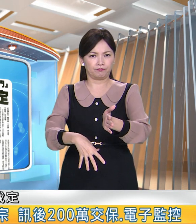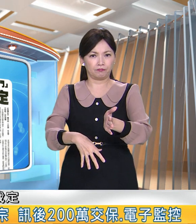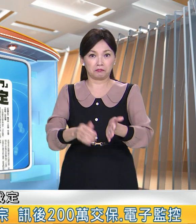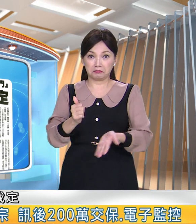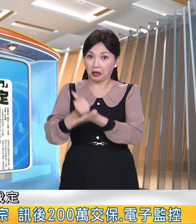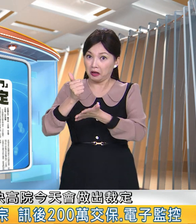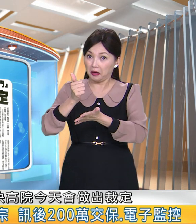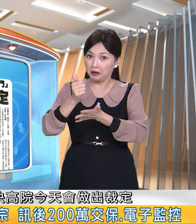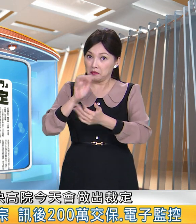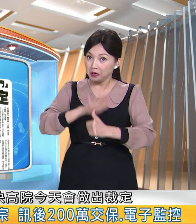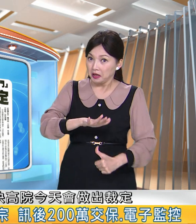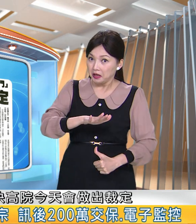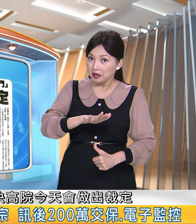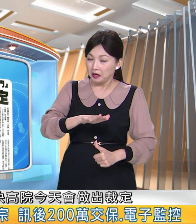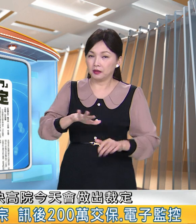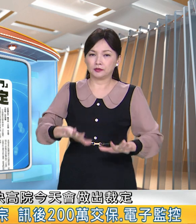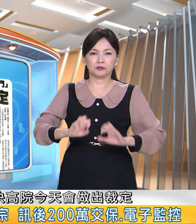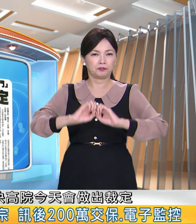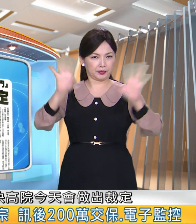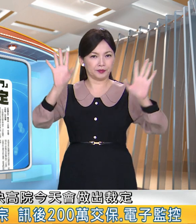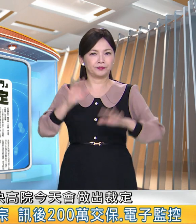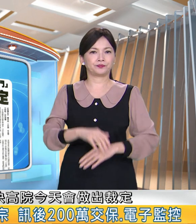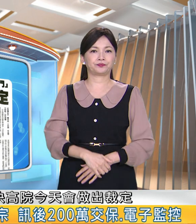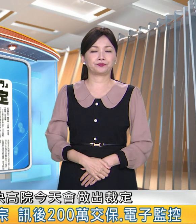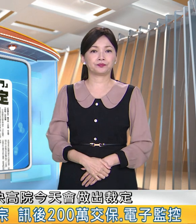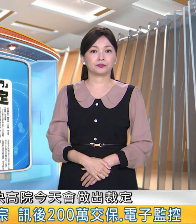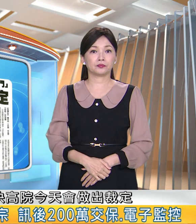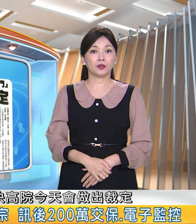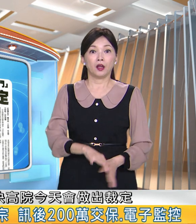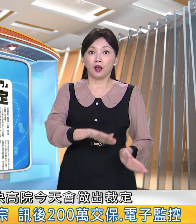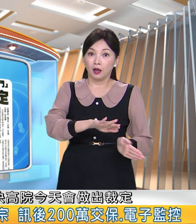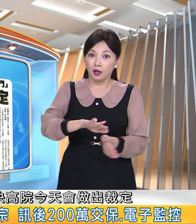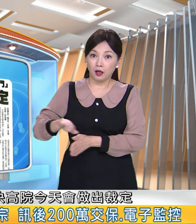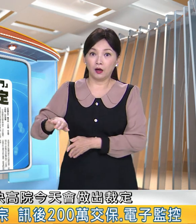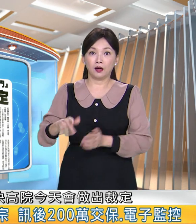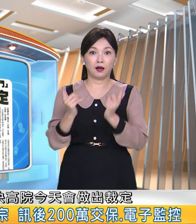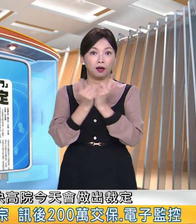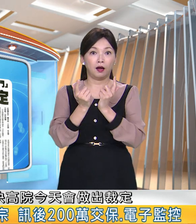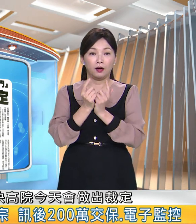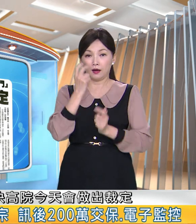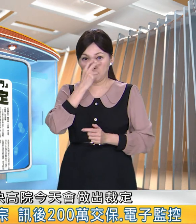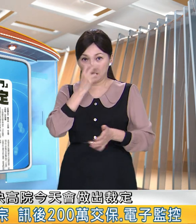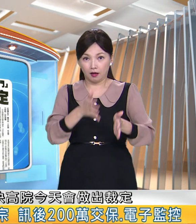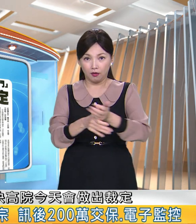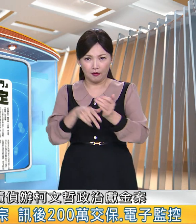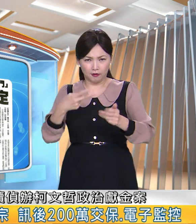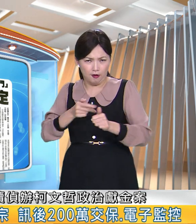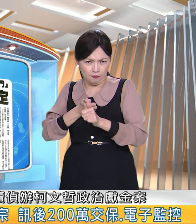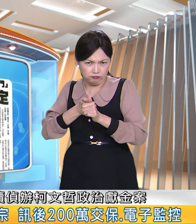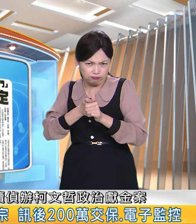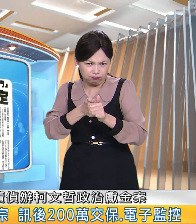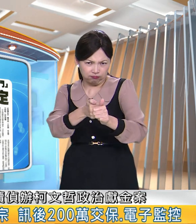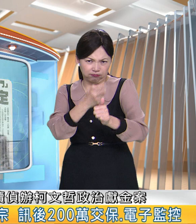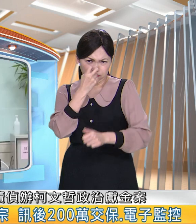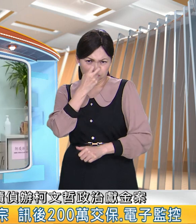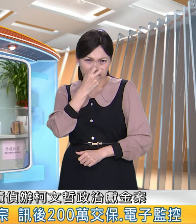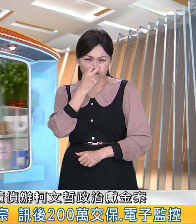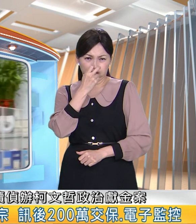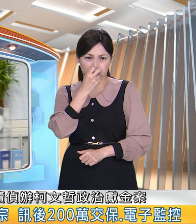而结果如何，最快高院今天会做出裁定。此外，北检也持续侦办柯文哲